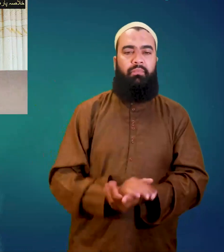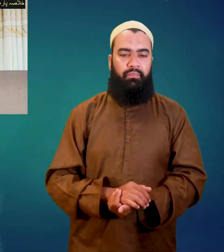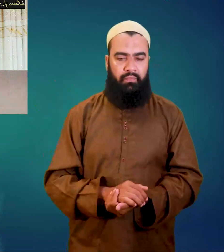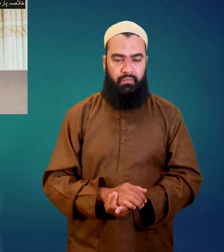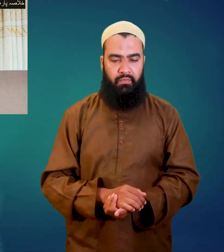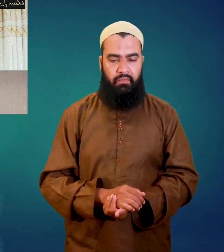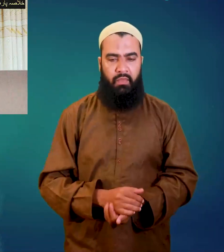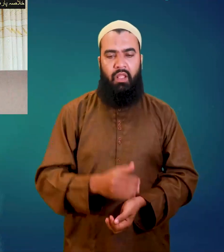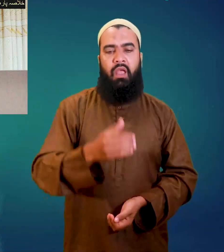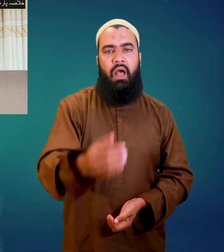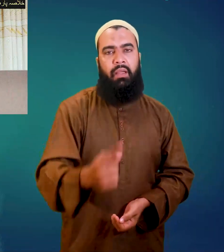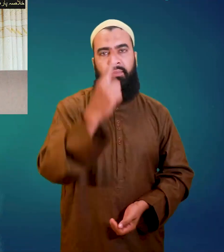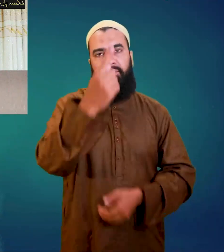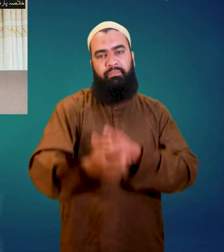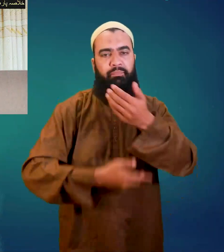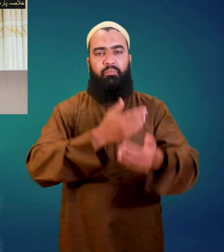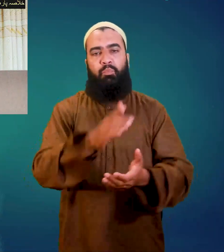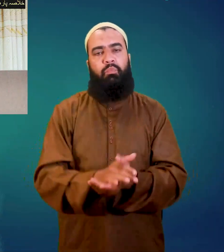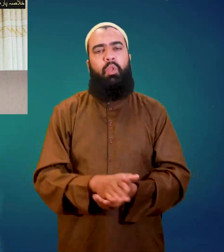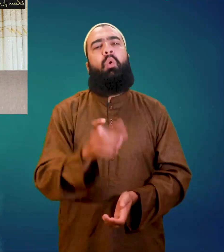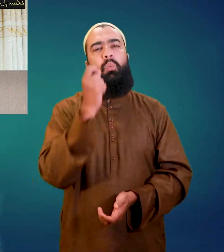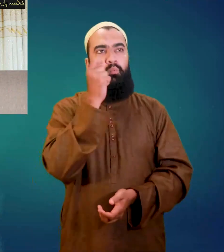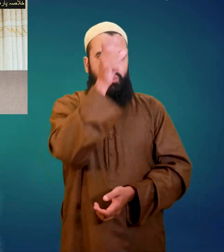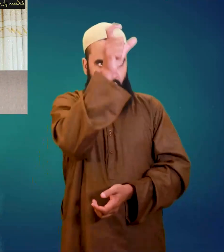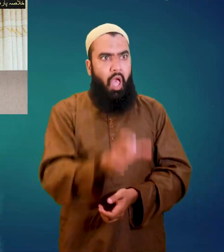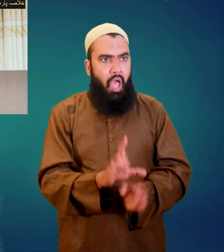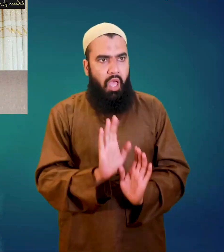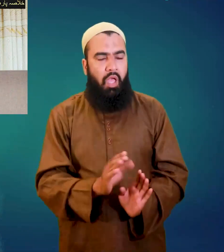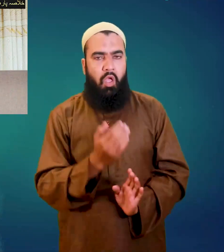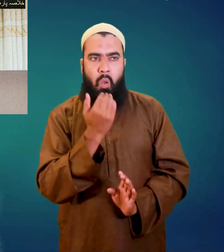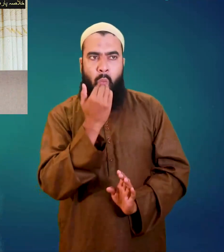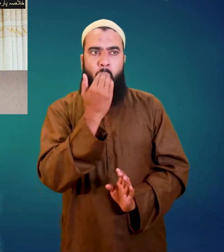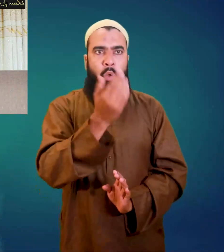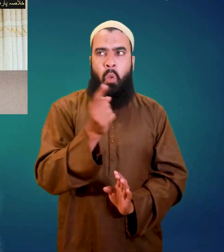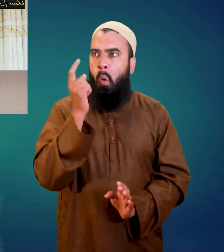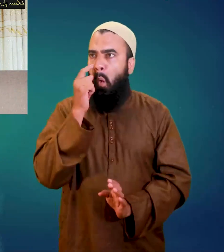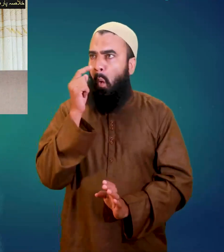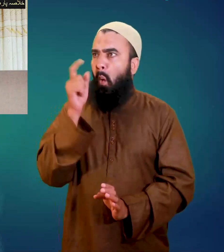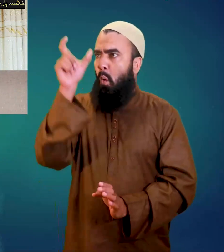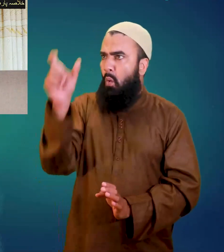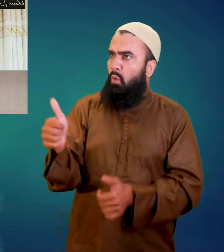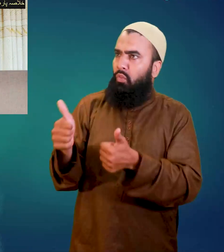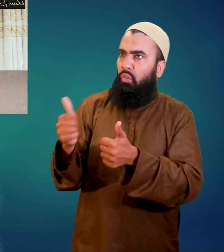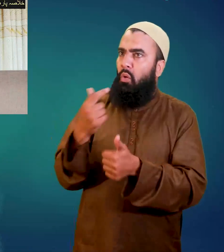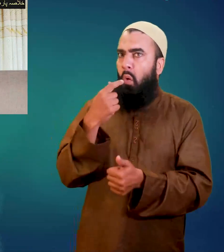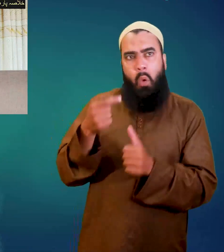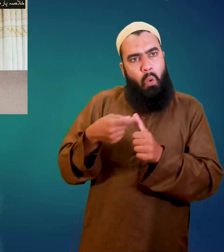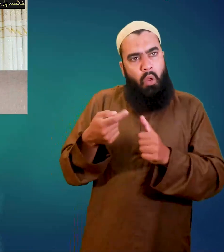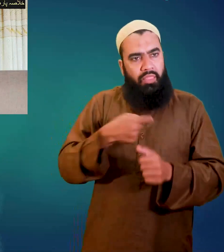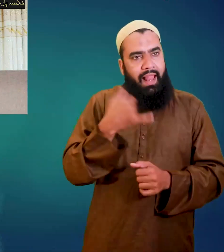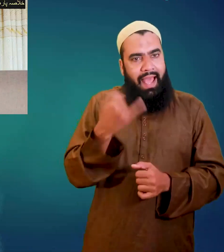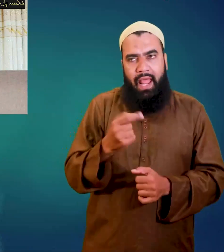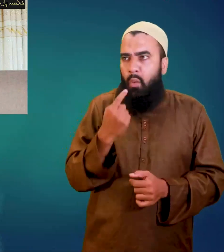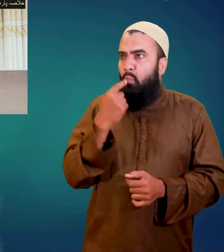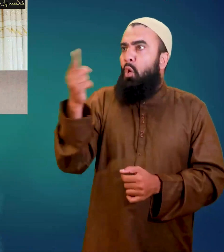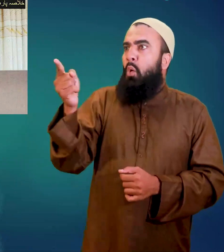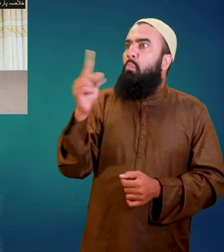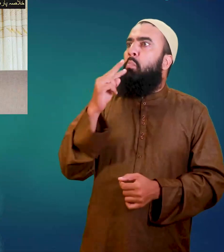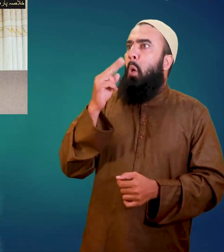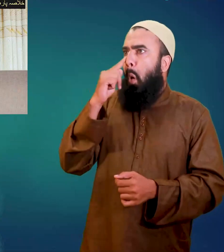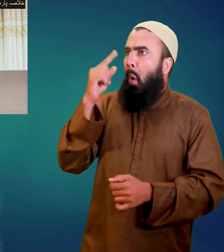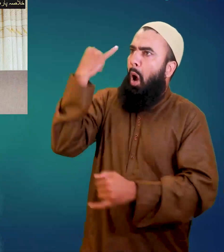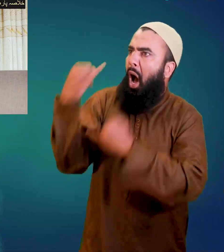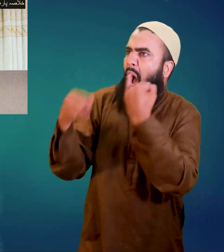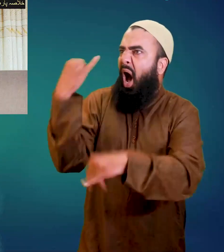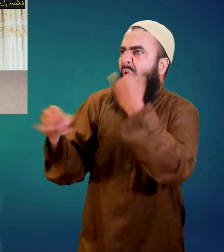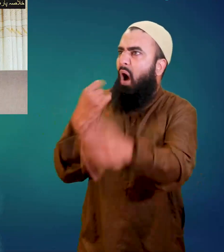اور پھر اس پر 4 گواہ پیش نہ کر سکیں تو انہیں 80 کوڑے لگائے جائیں گے اور ان